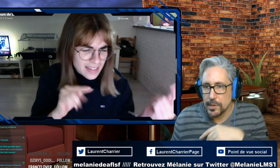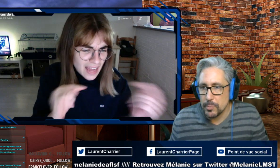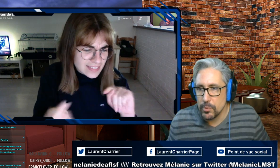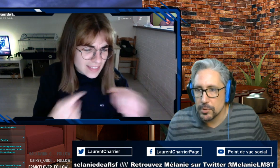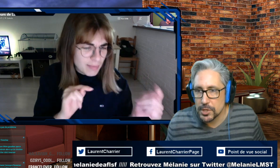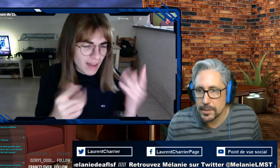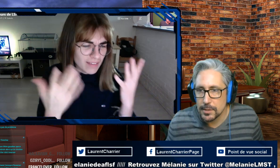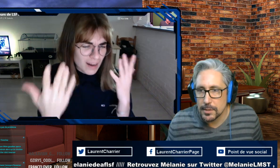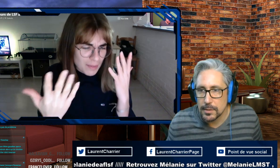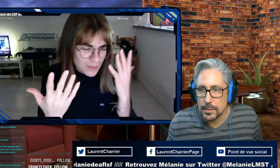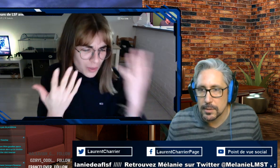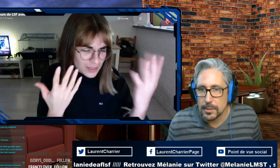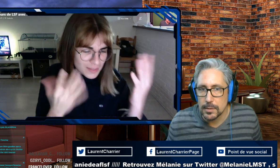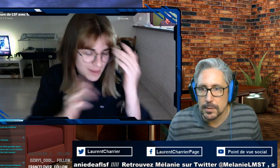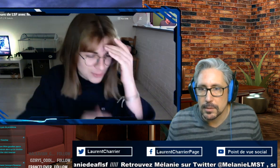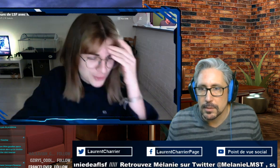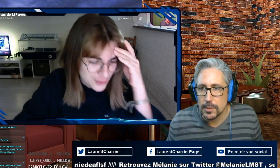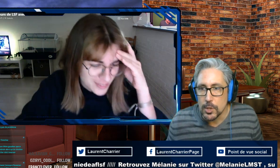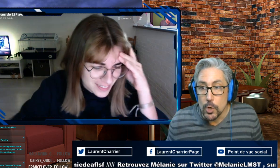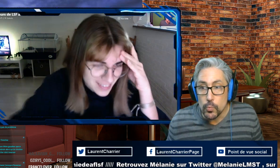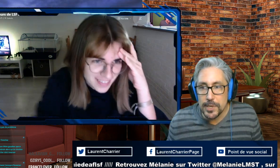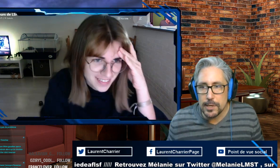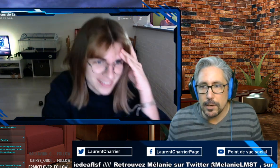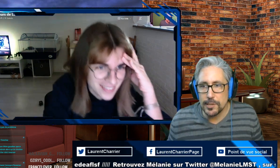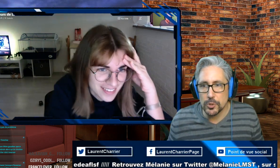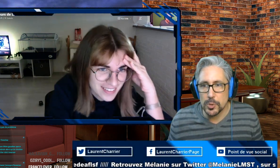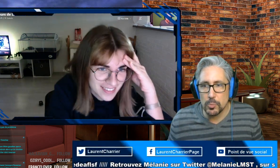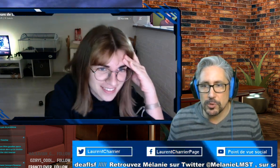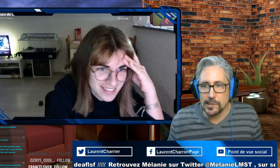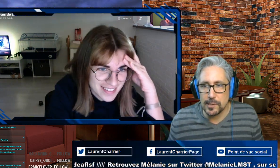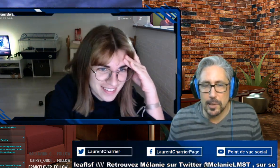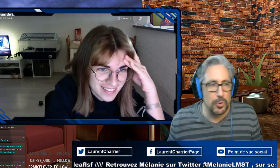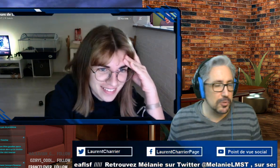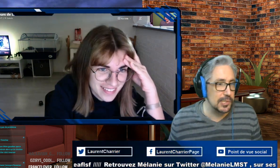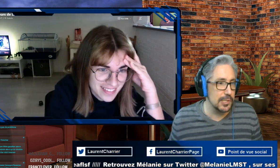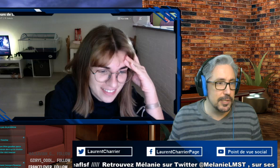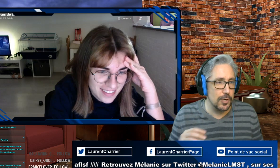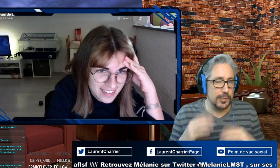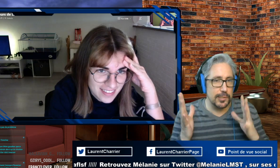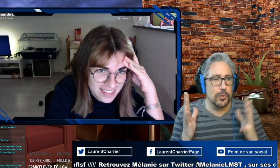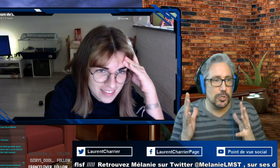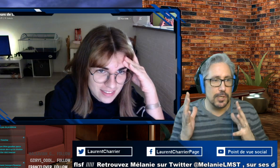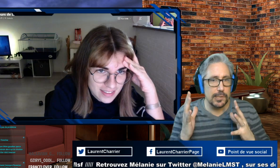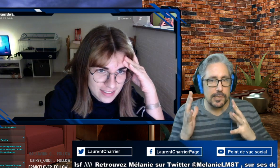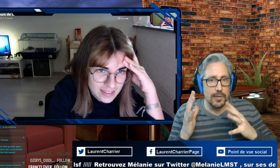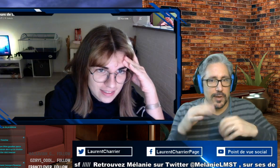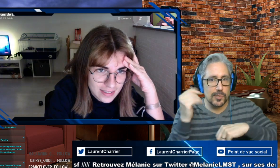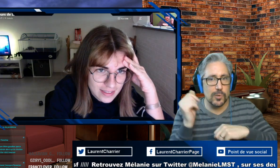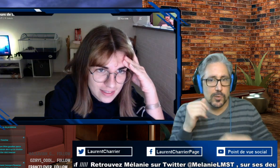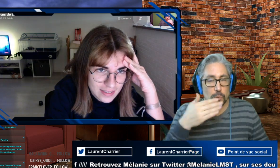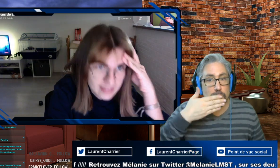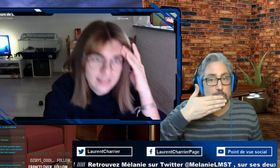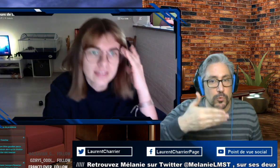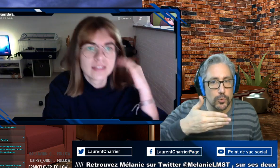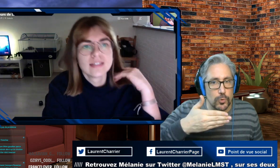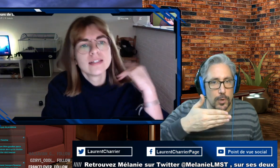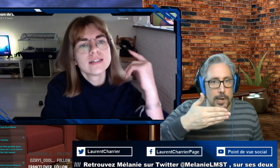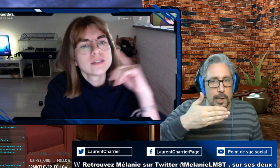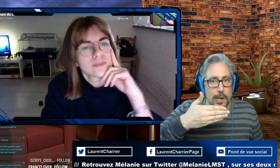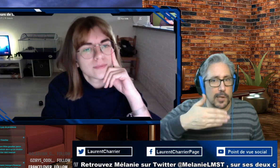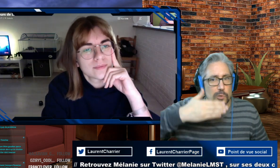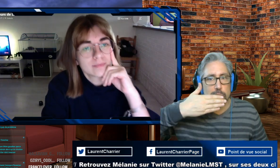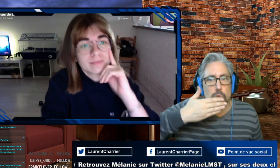Alors, je regarde un peu le chat. Avec la main droite, une main gauche. Oui, il y a des gens qui m'ont demandé si c'était important de signer quand tu étais gaucher, s'il y avait un sens quand on dit